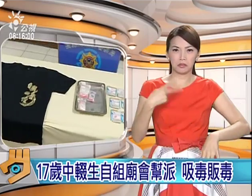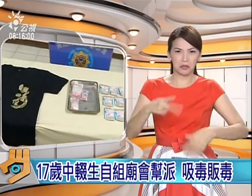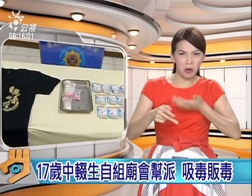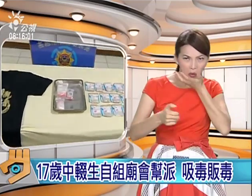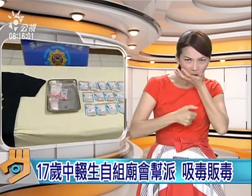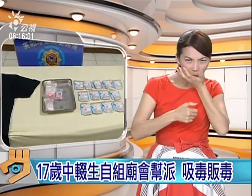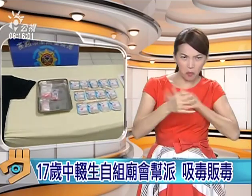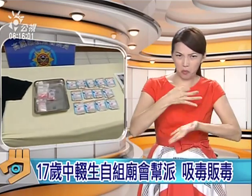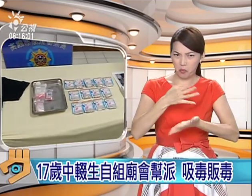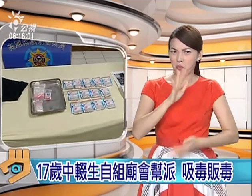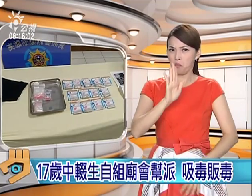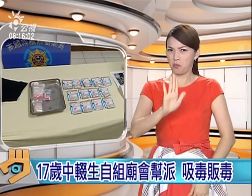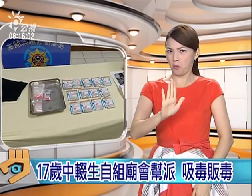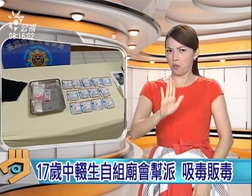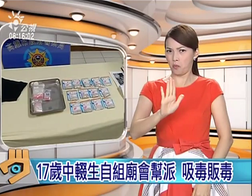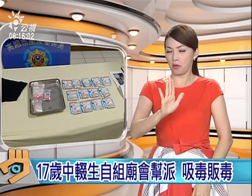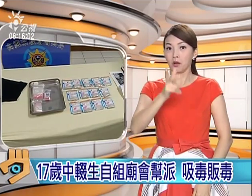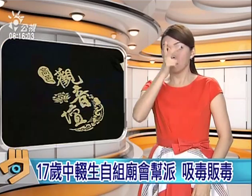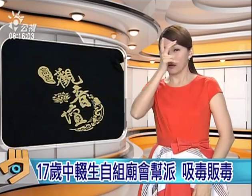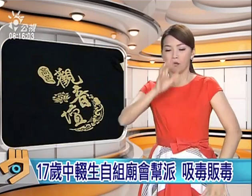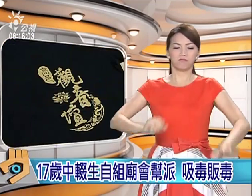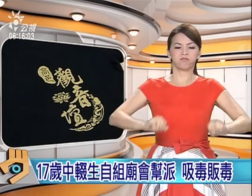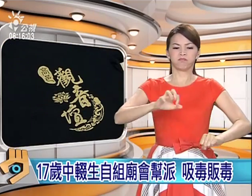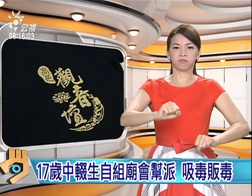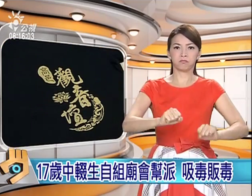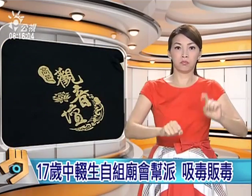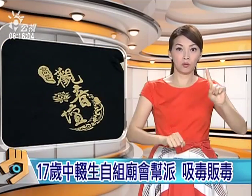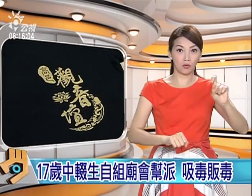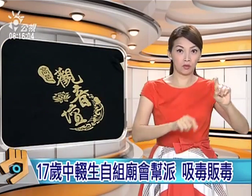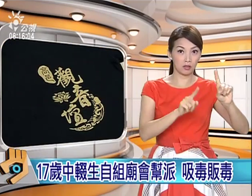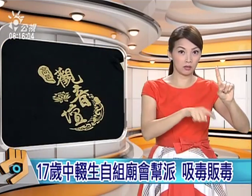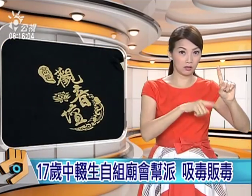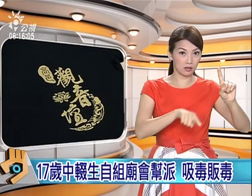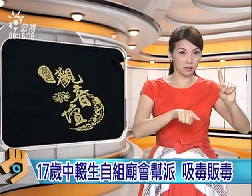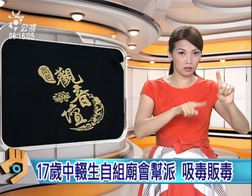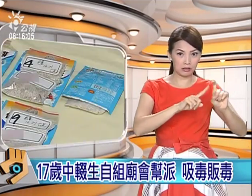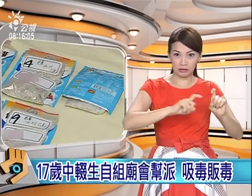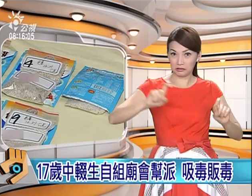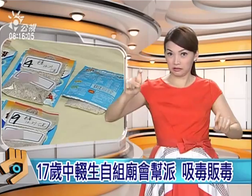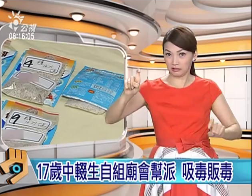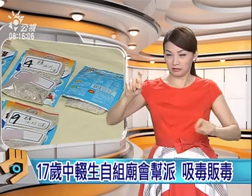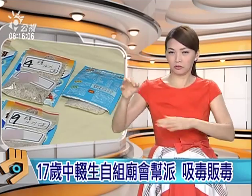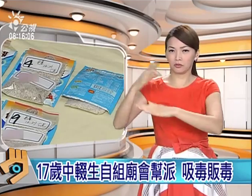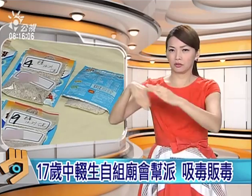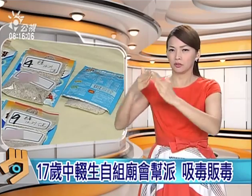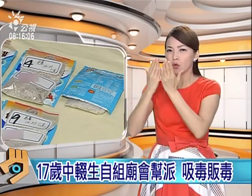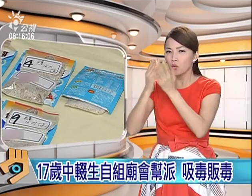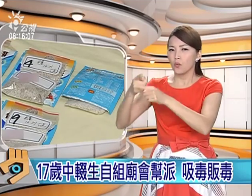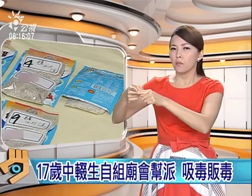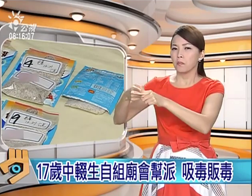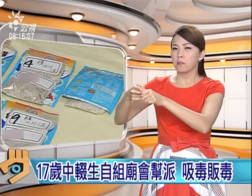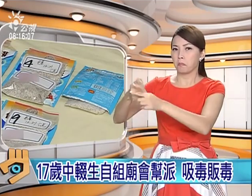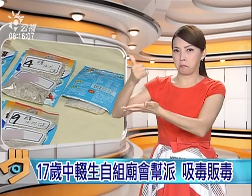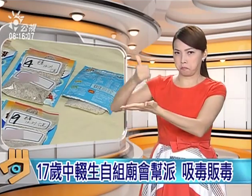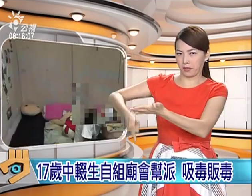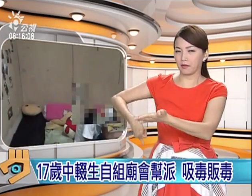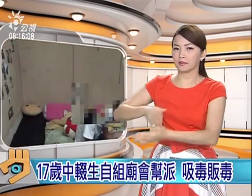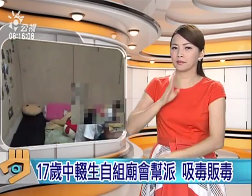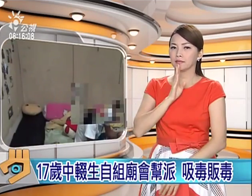毒。警方一共逮捕了11名成员，其中10个都是未成年的